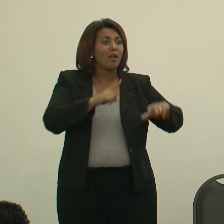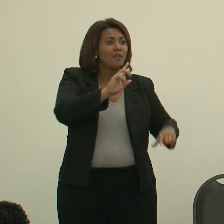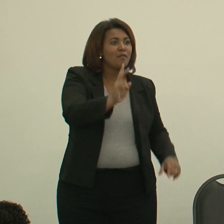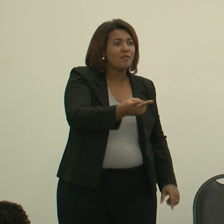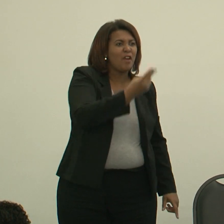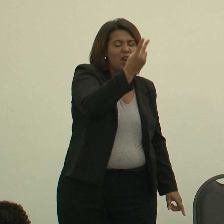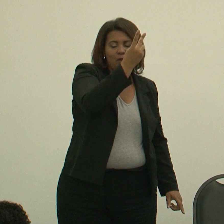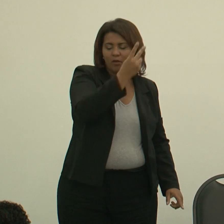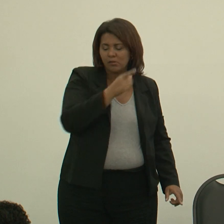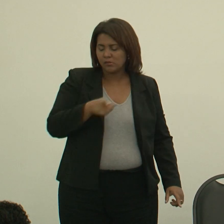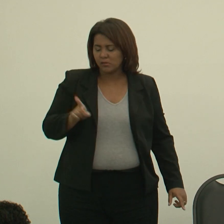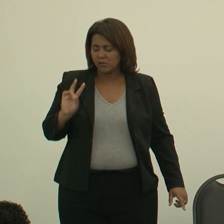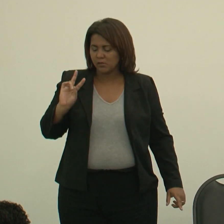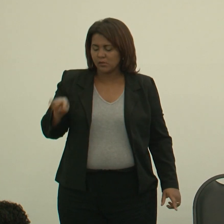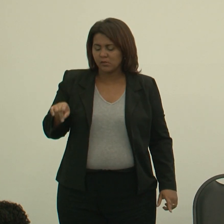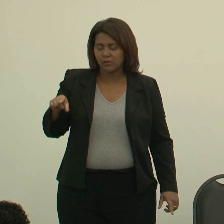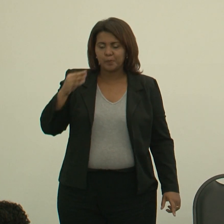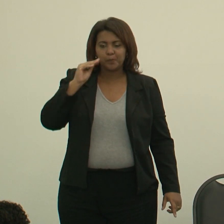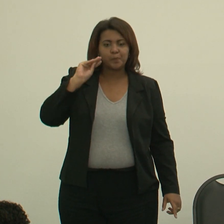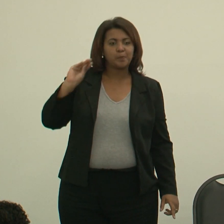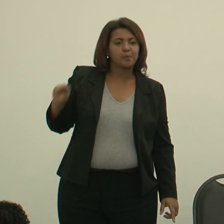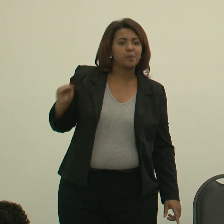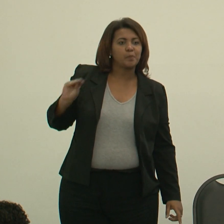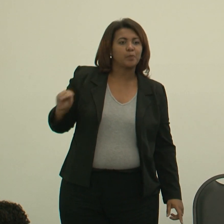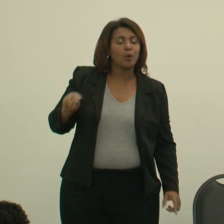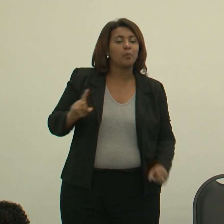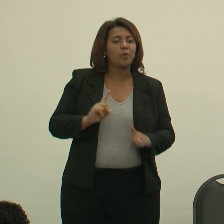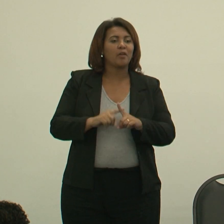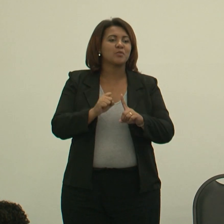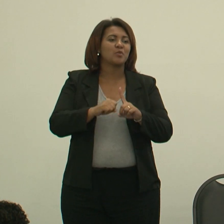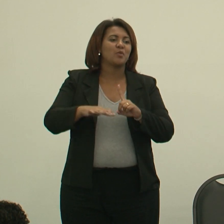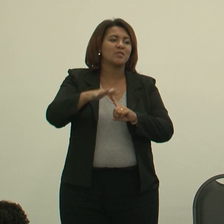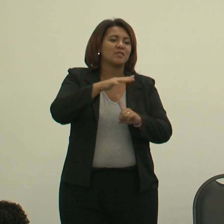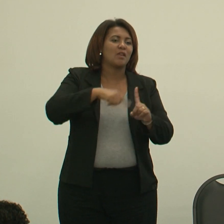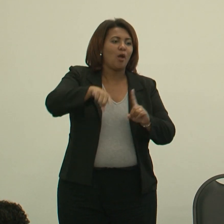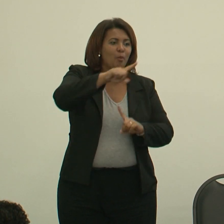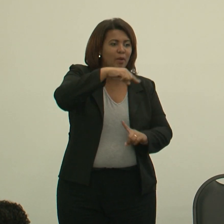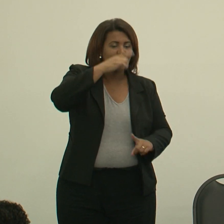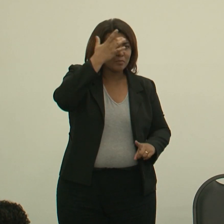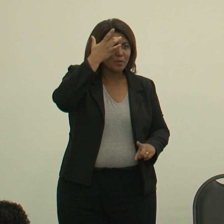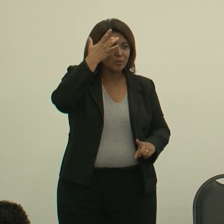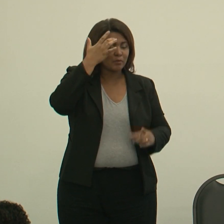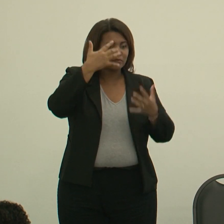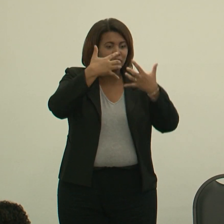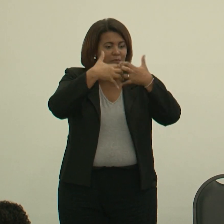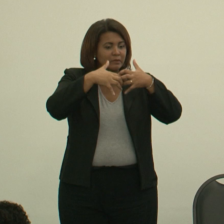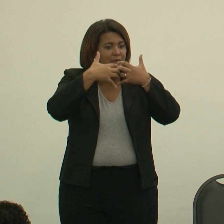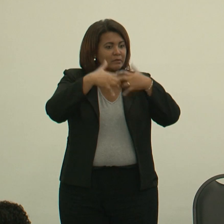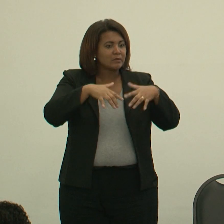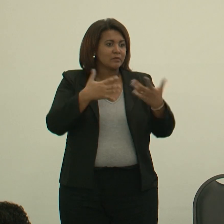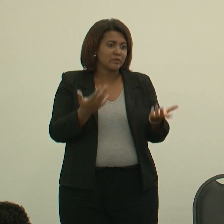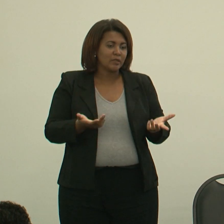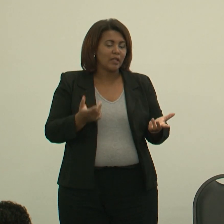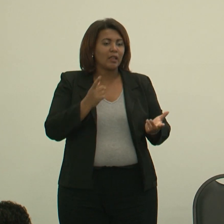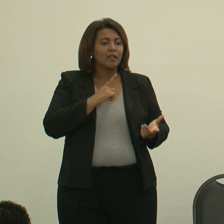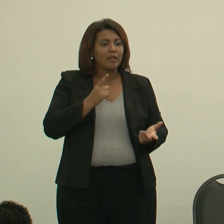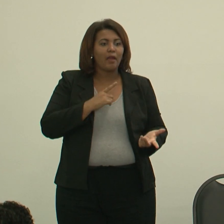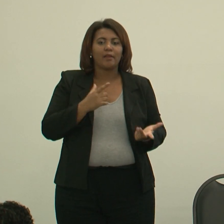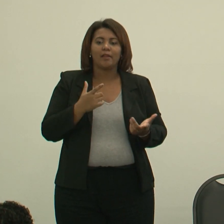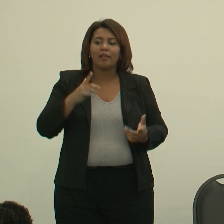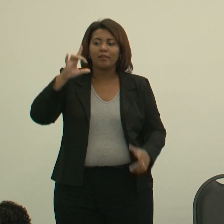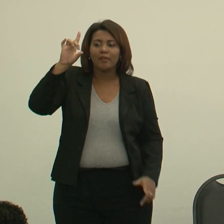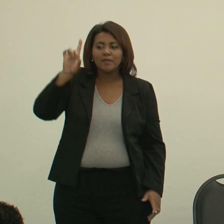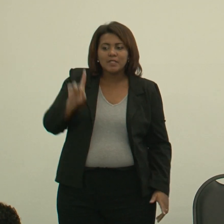é depreciado porque socialmente aquilo foi construído. Então a gente tem como exemplo, por exemplo, a questão do deficiente